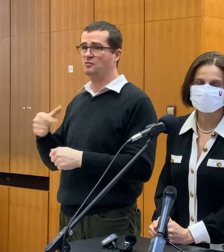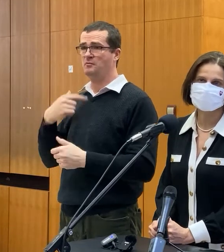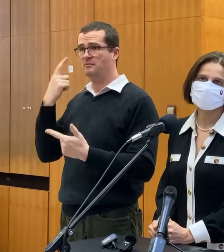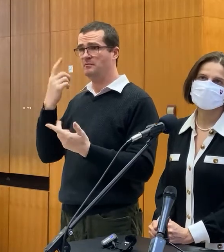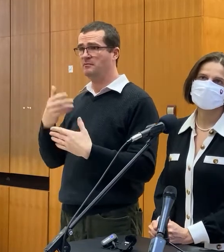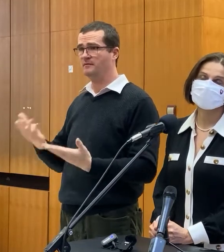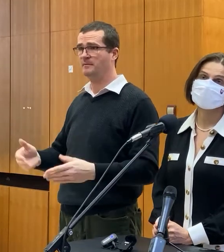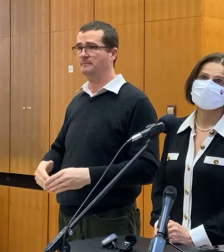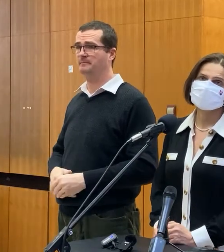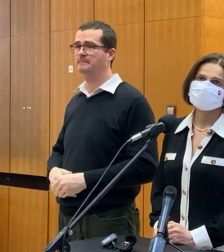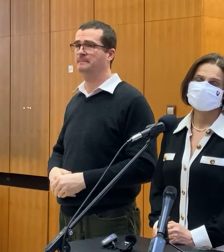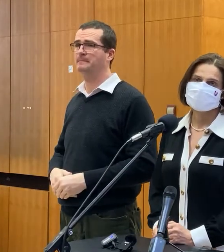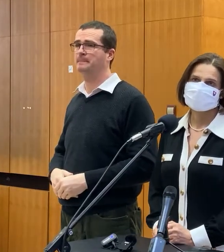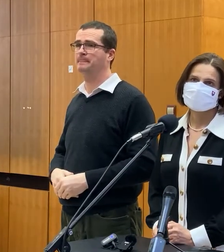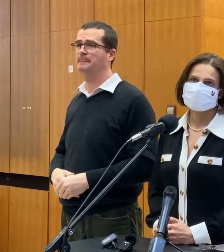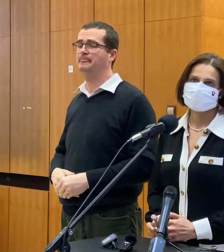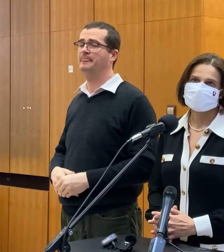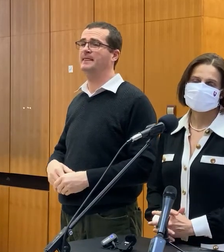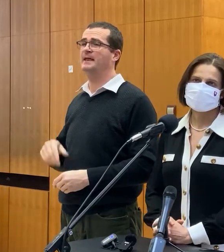neviem.